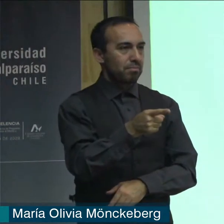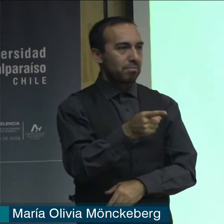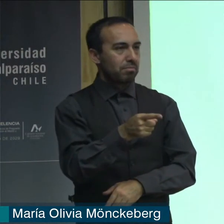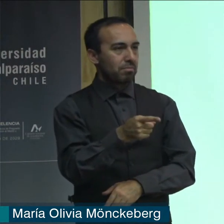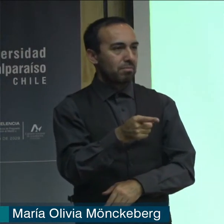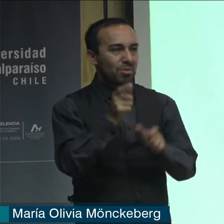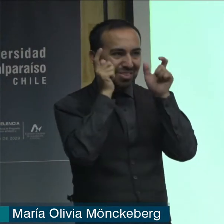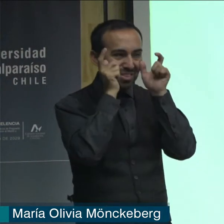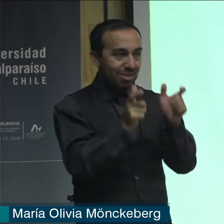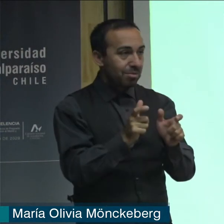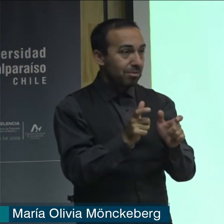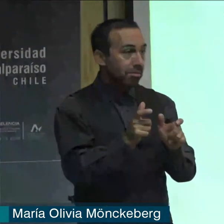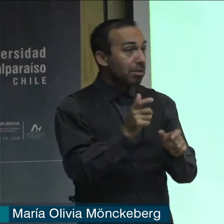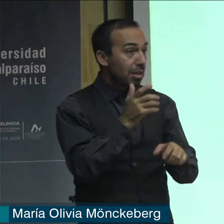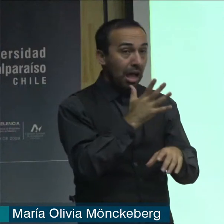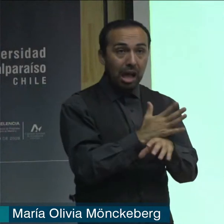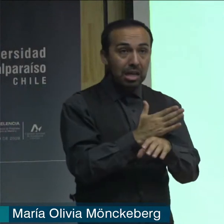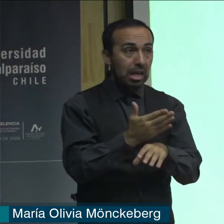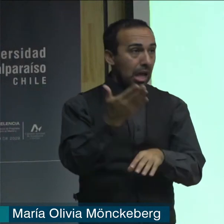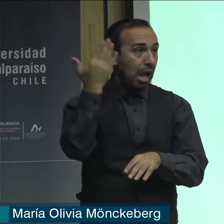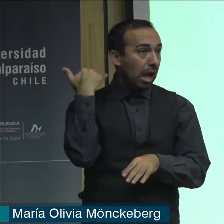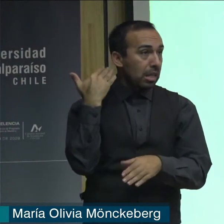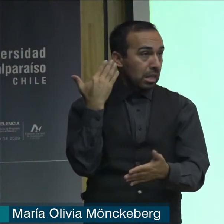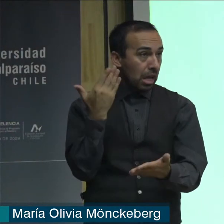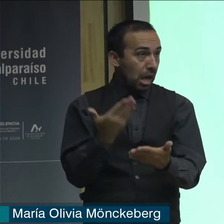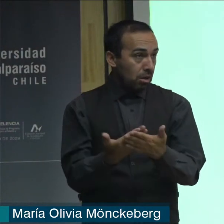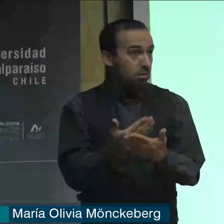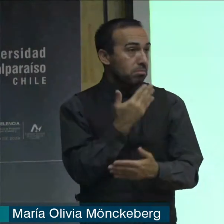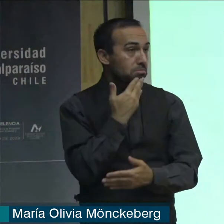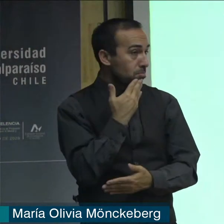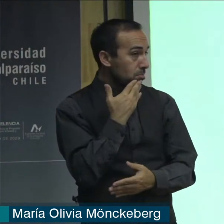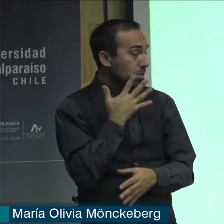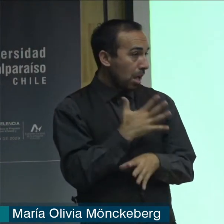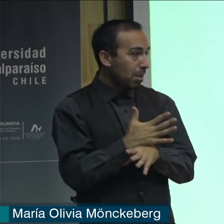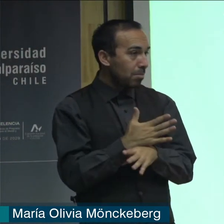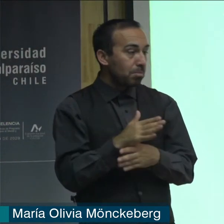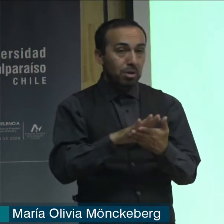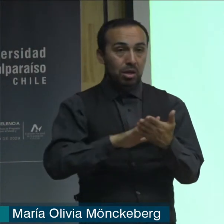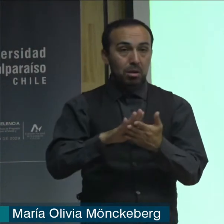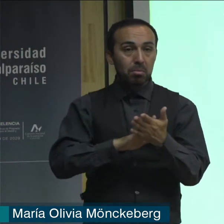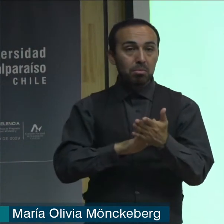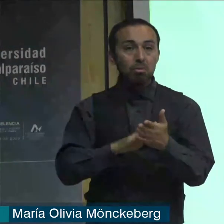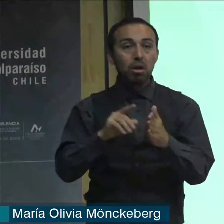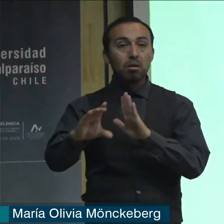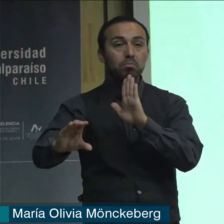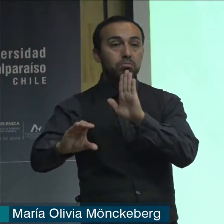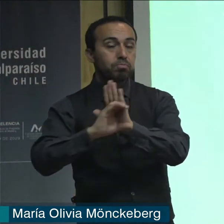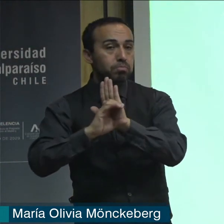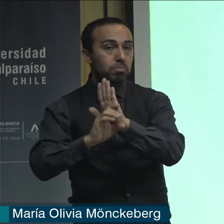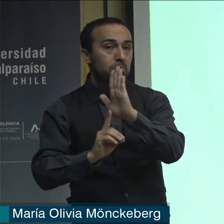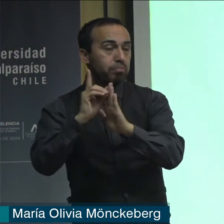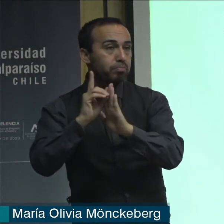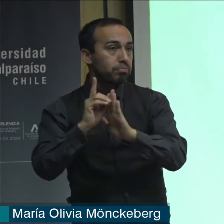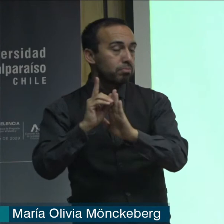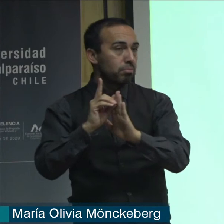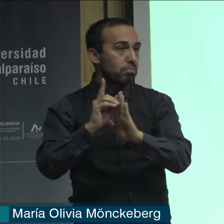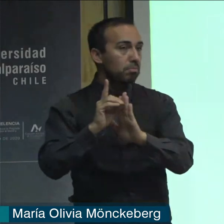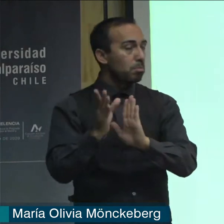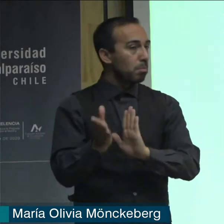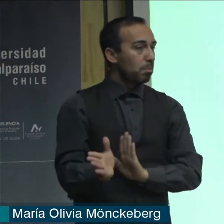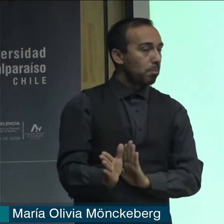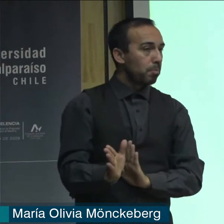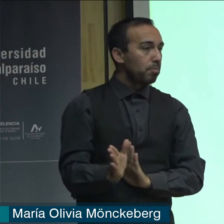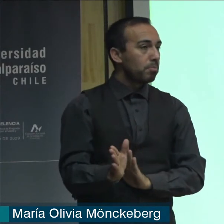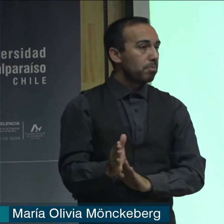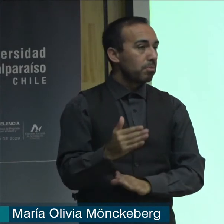hay ahora en torno a la discusión constitucional por ejemplo Y si ha llegado